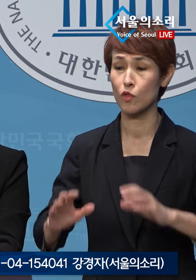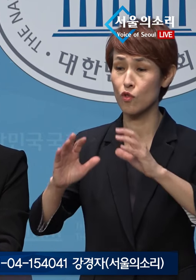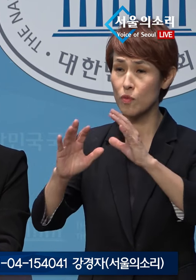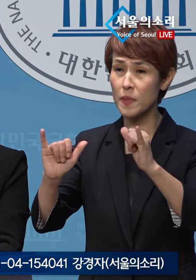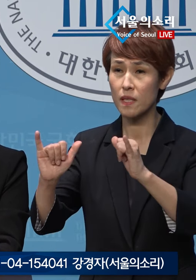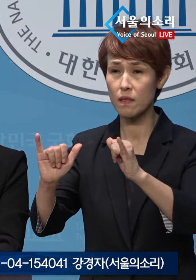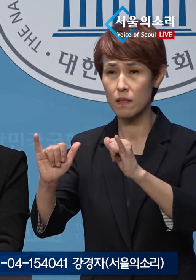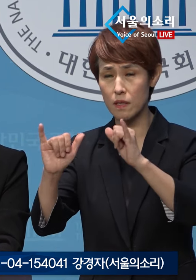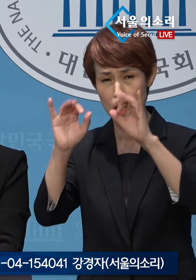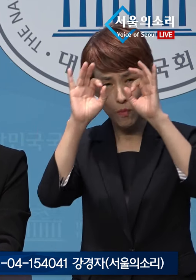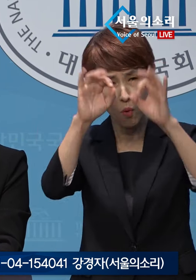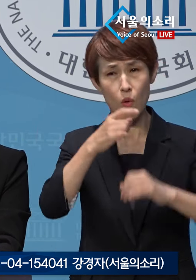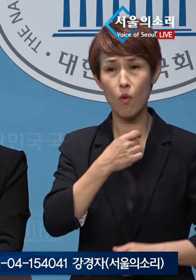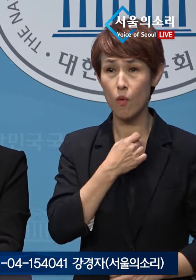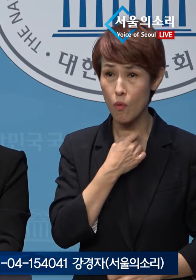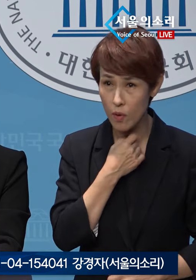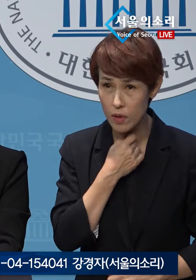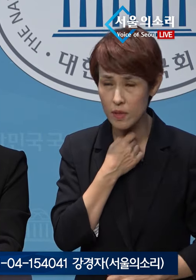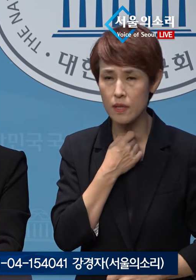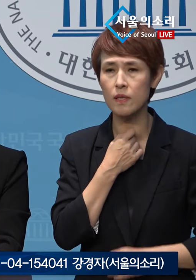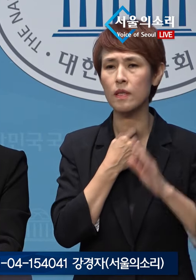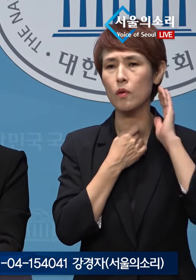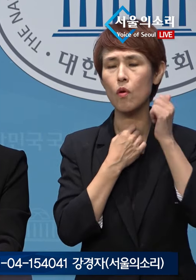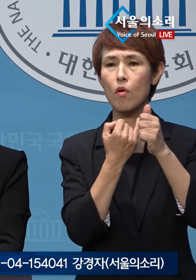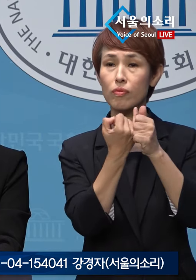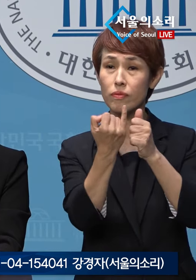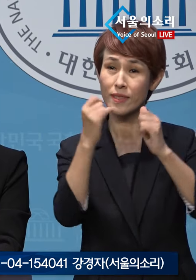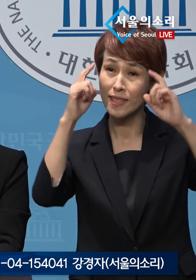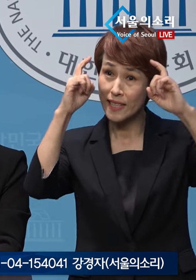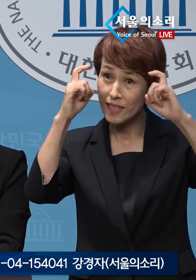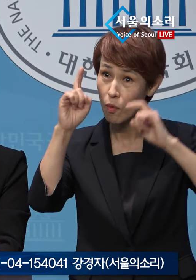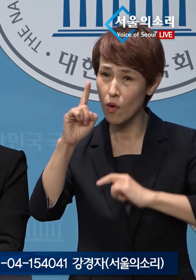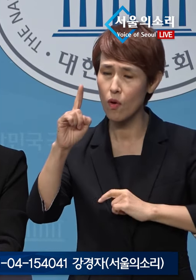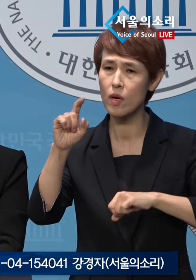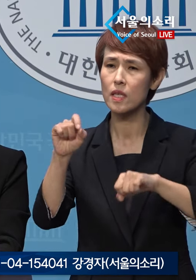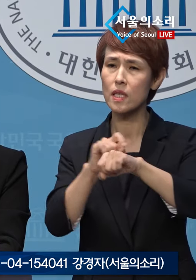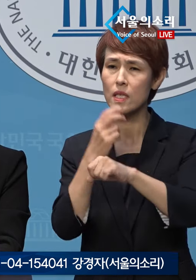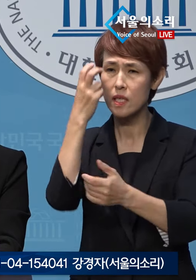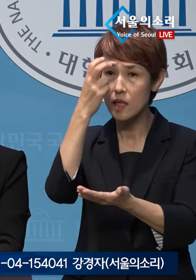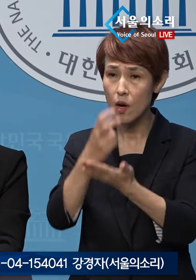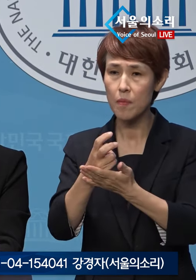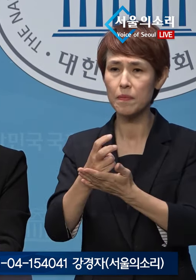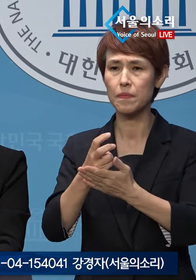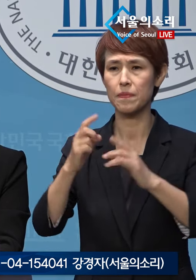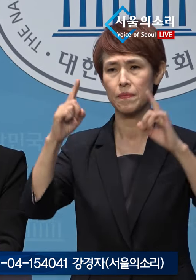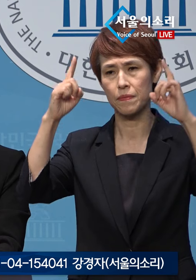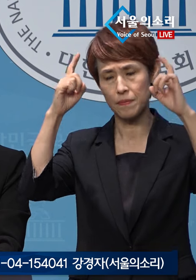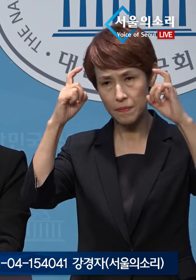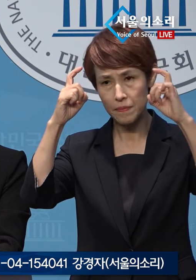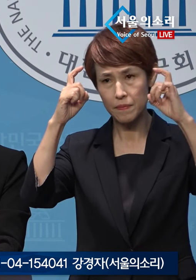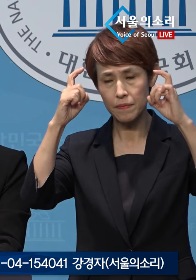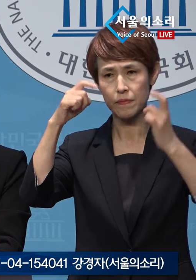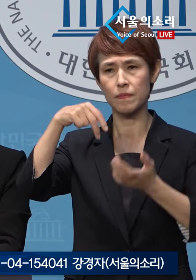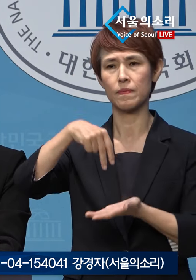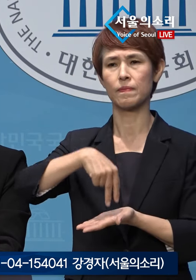국민께서 보시길 원하는 김건희 여사의 사진은 특검 포토라인 앞에 선 모습입니다.